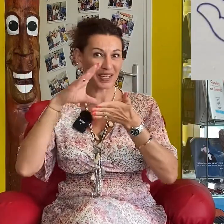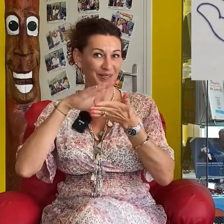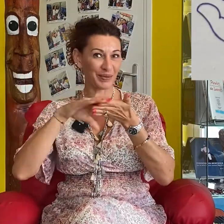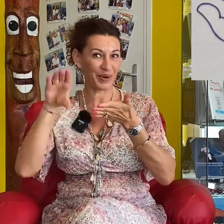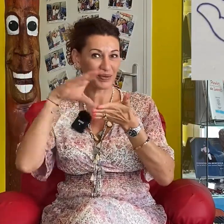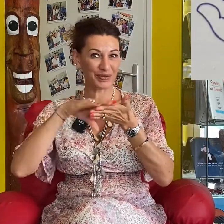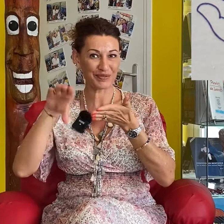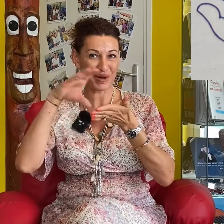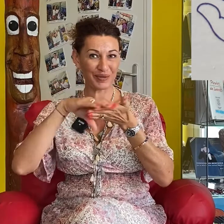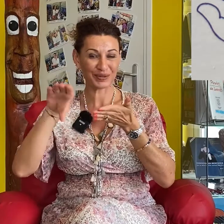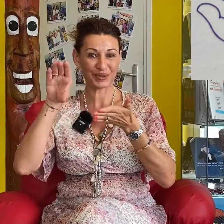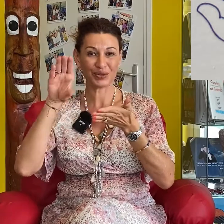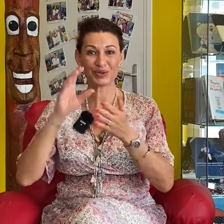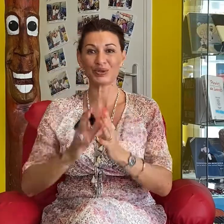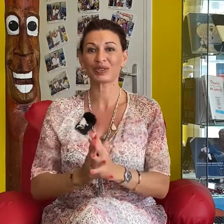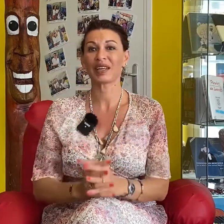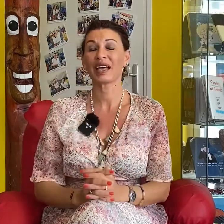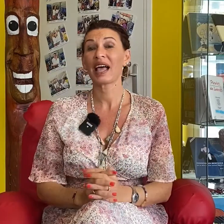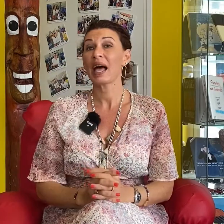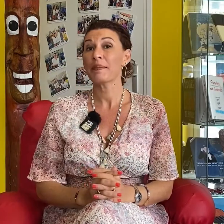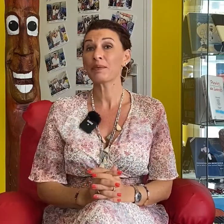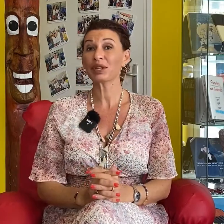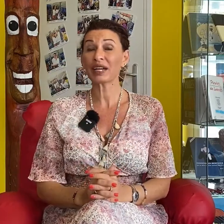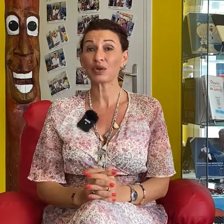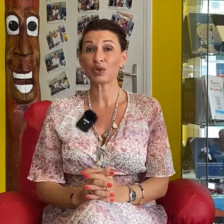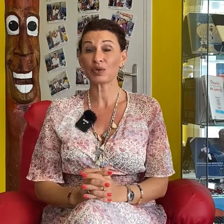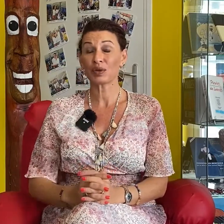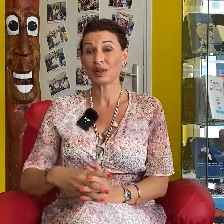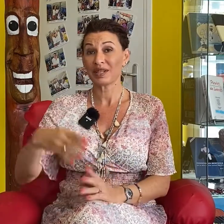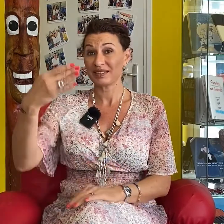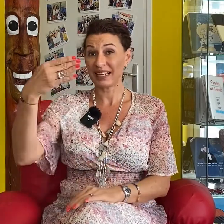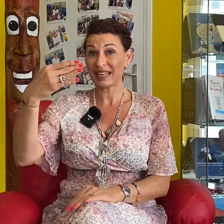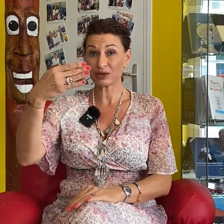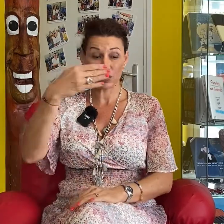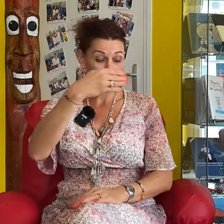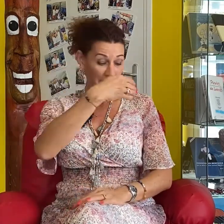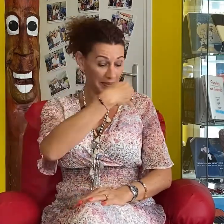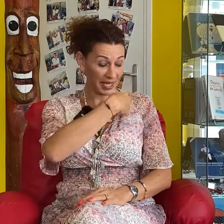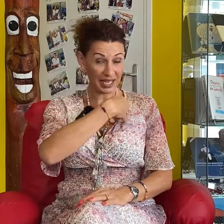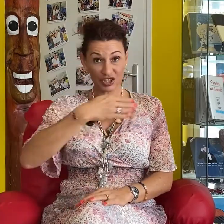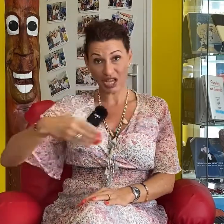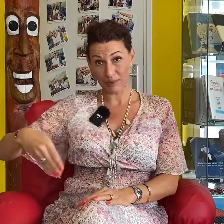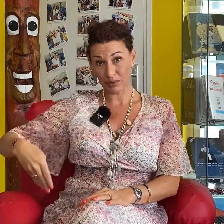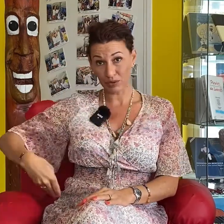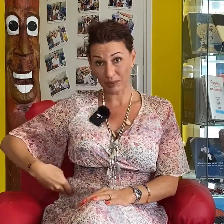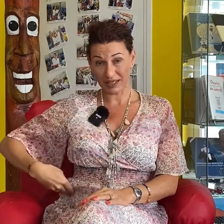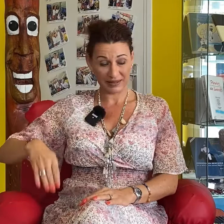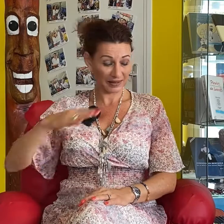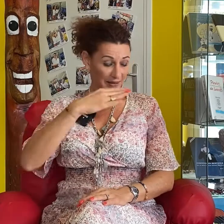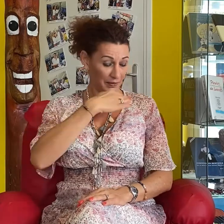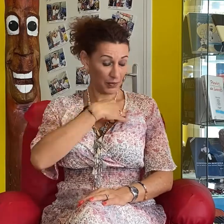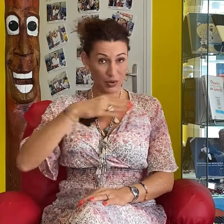emplacement, mouvement. Toulouse. Monaco, c'est la lettre M et l'écharpe du prince.